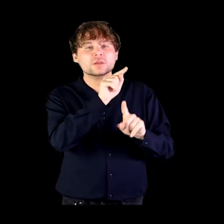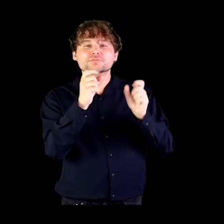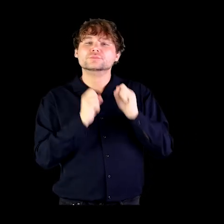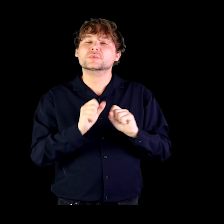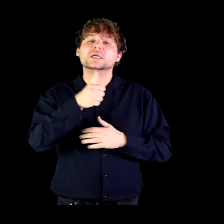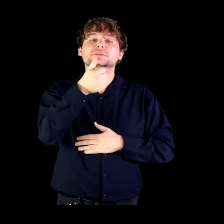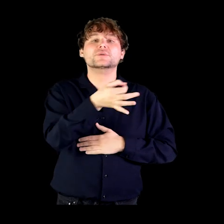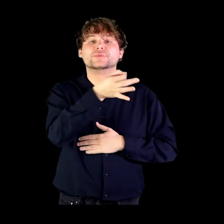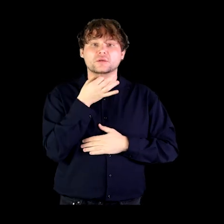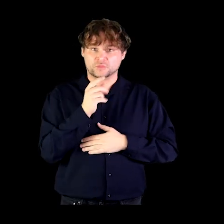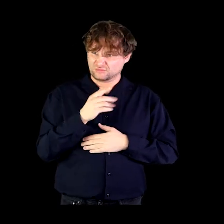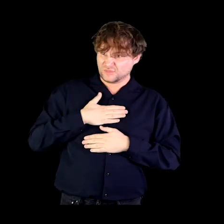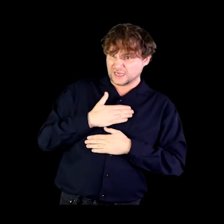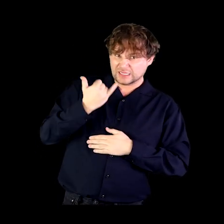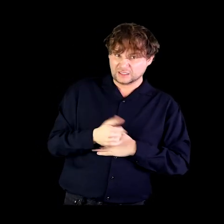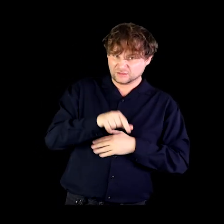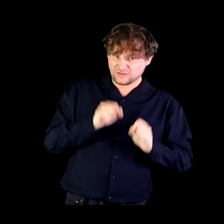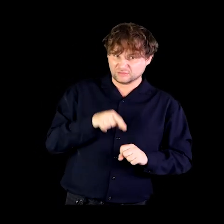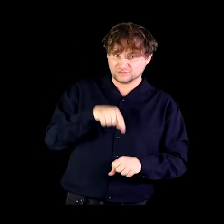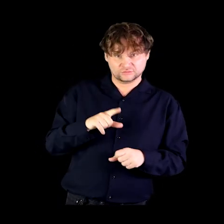alleine in dieser Gesellschaft leben?